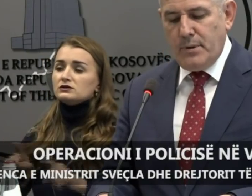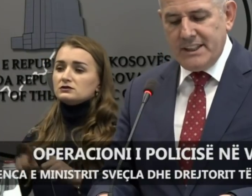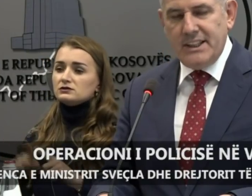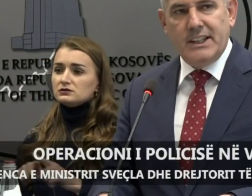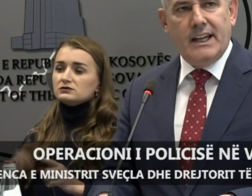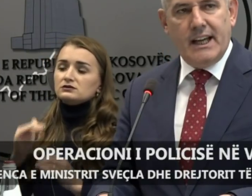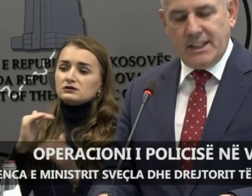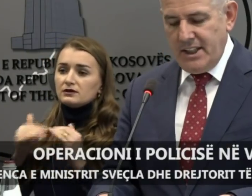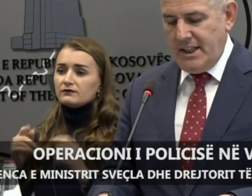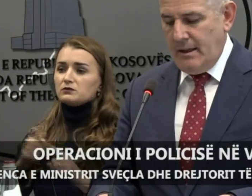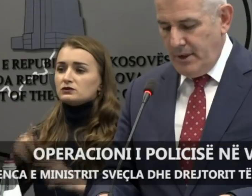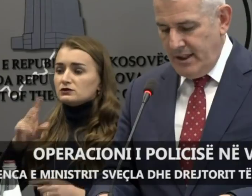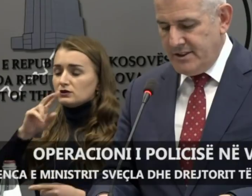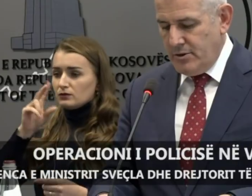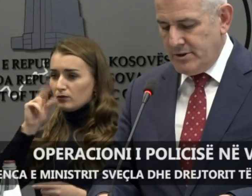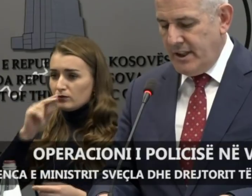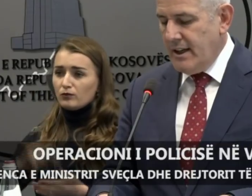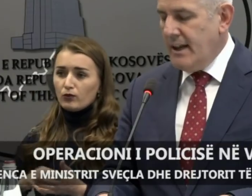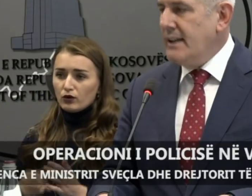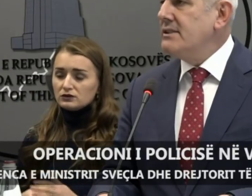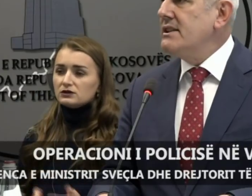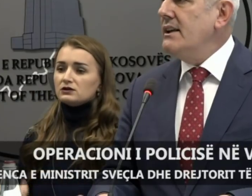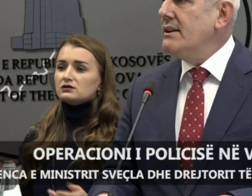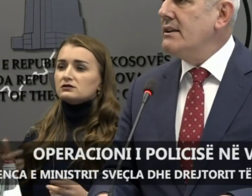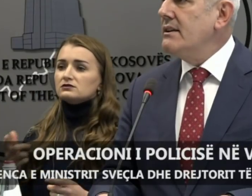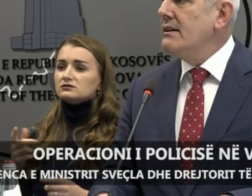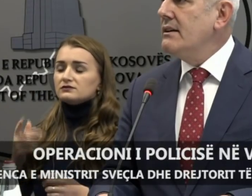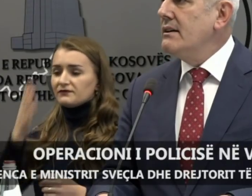përkatësive politike, etnike apo religjioze,